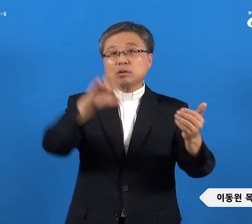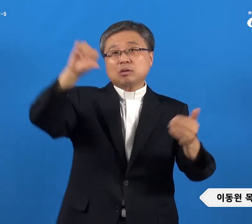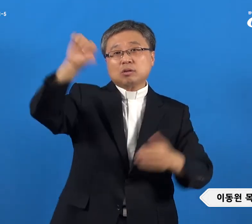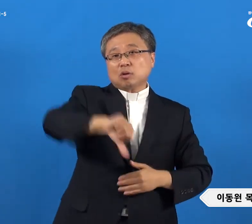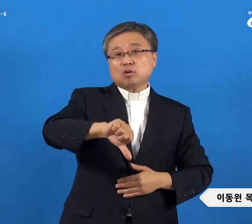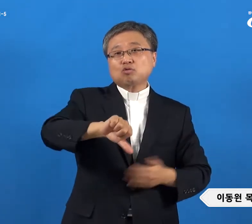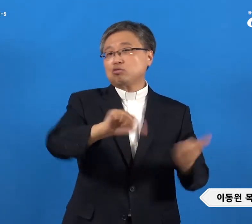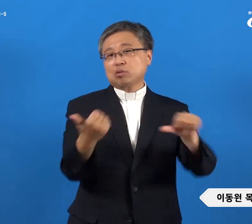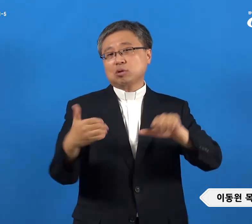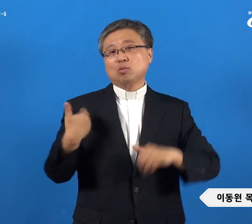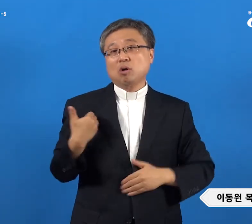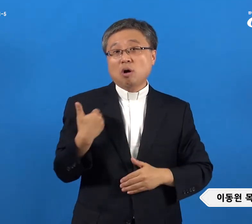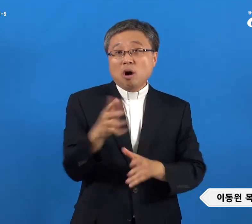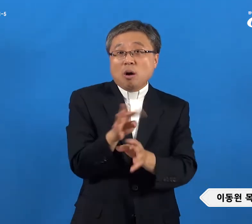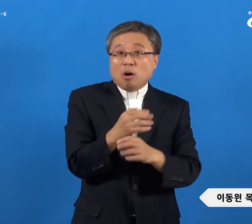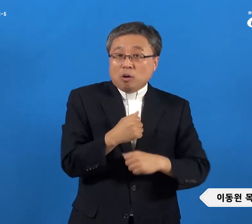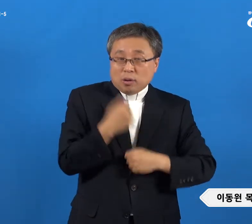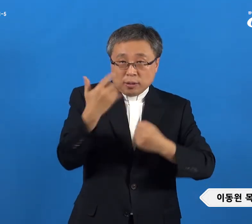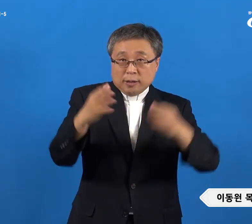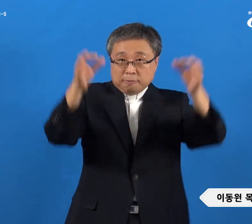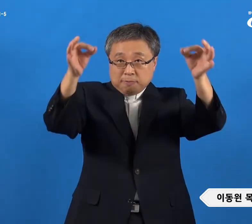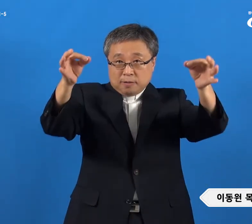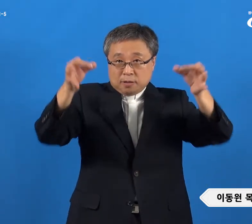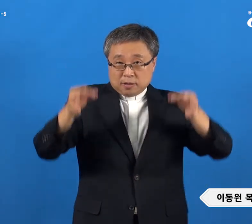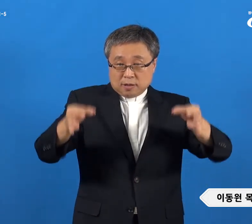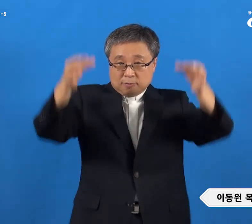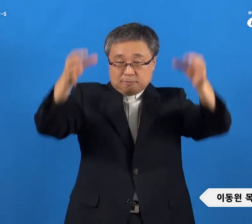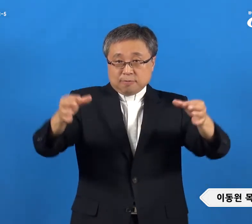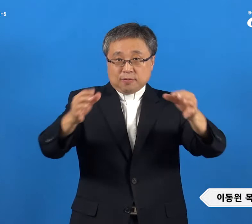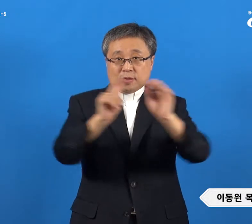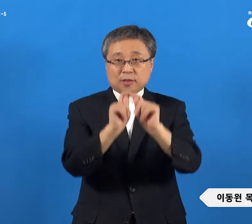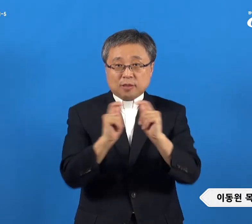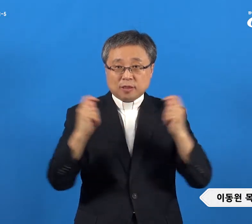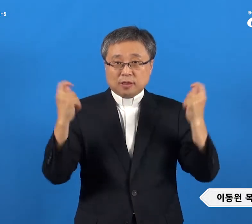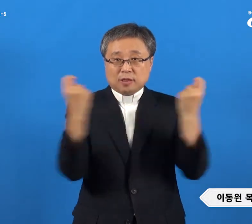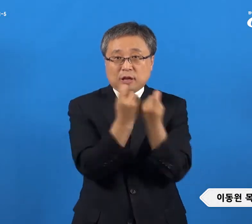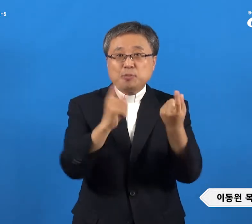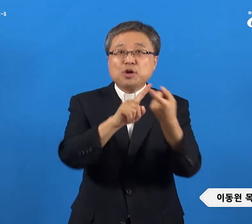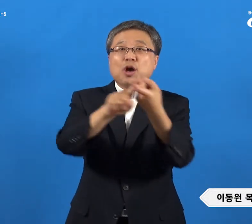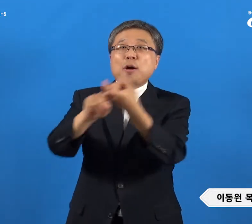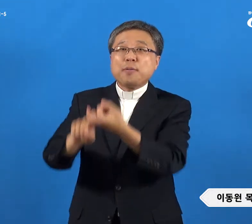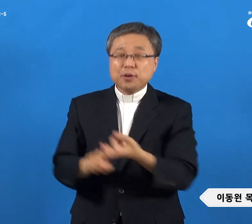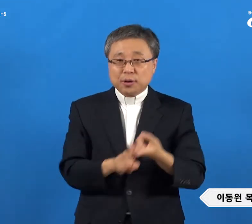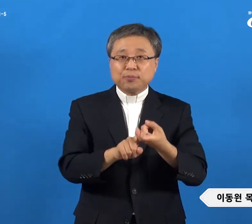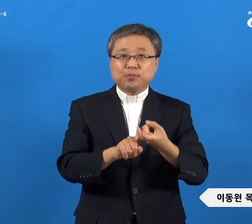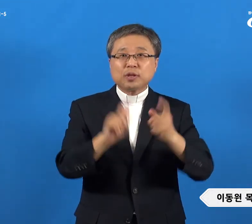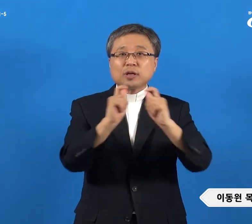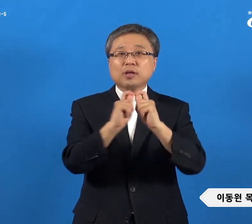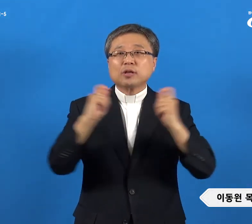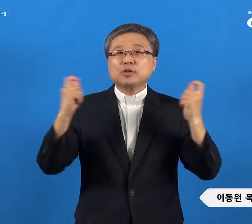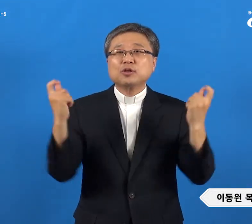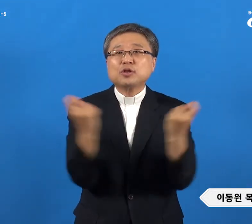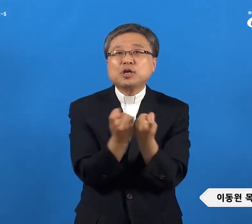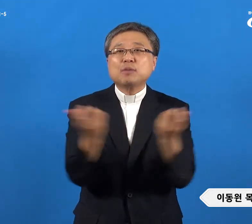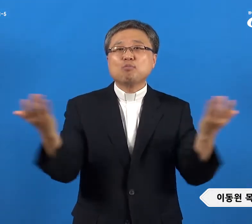얼마나 조심했겠어요. 네. 그 팀 코디네이션. 이게 팀워크이죠. 팀워크의 예수를